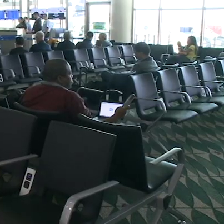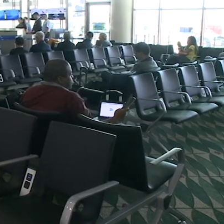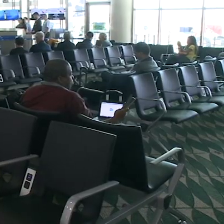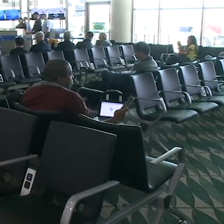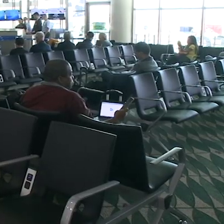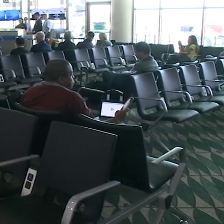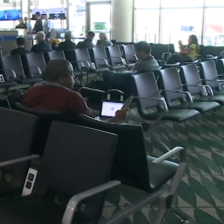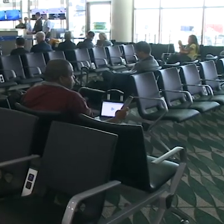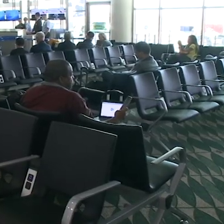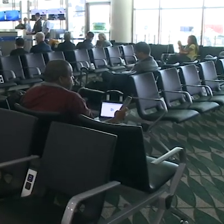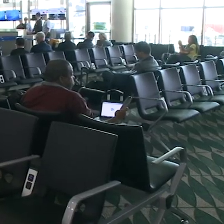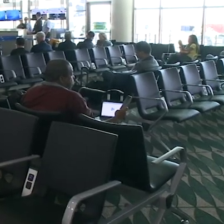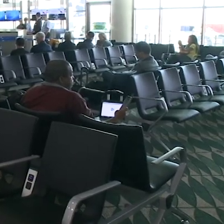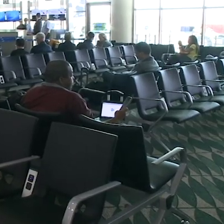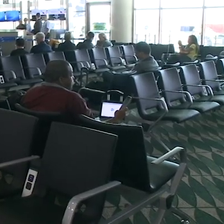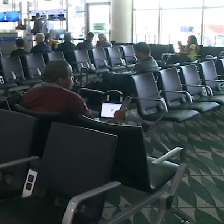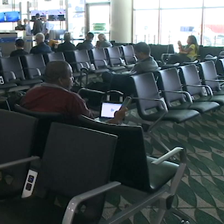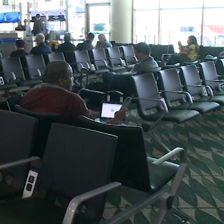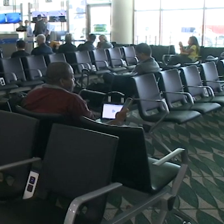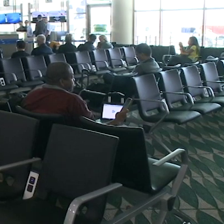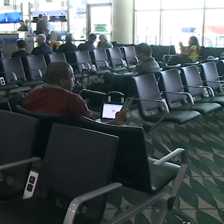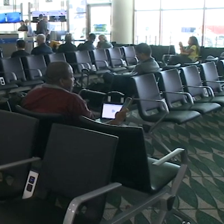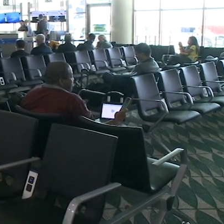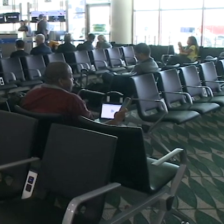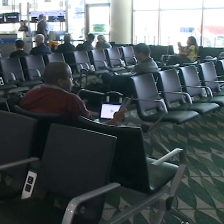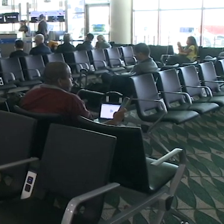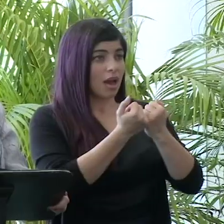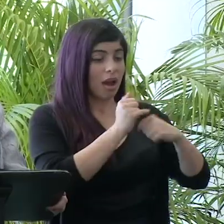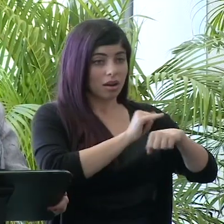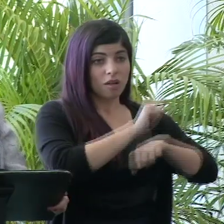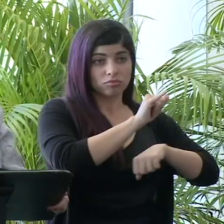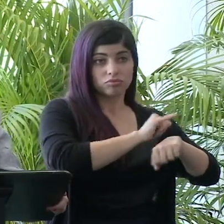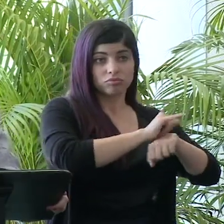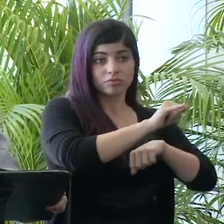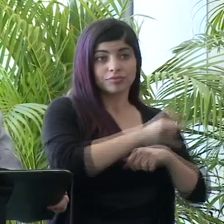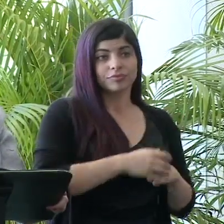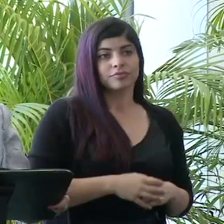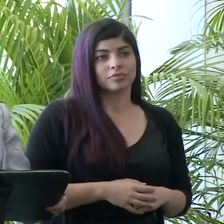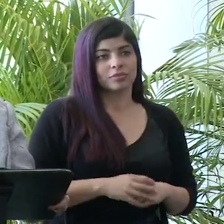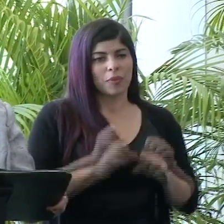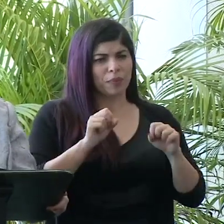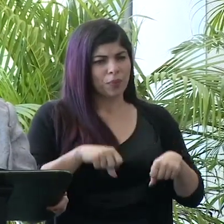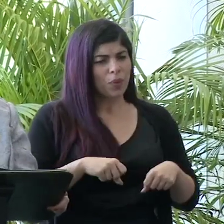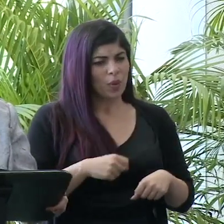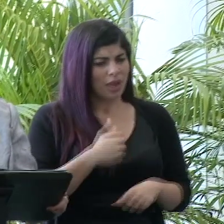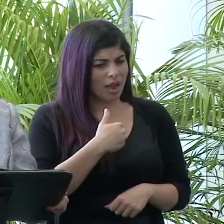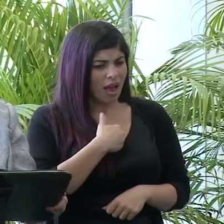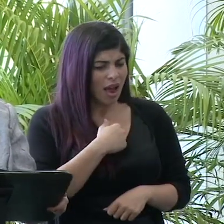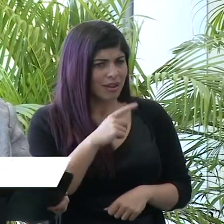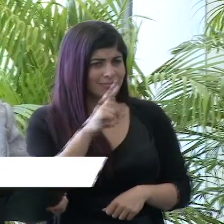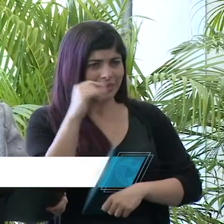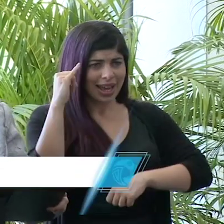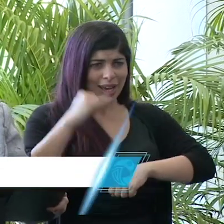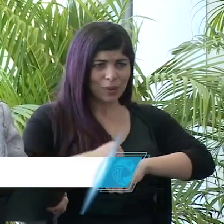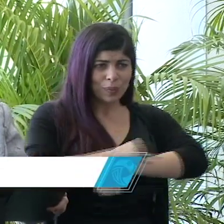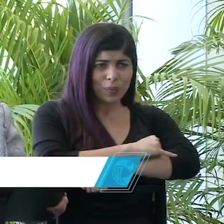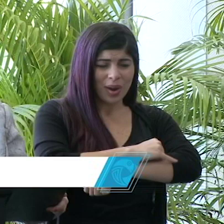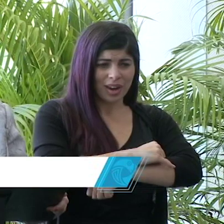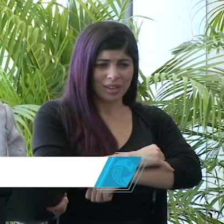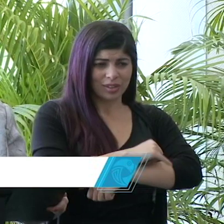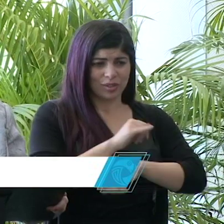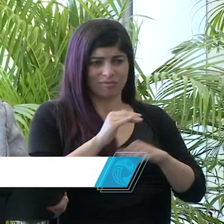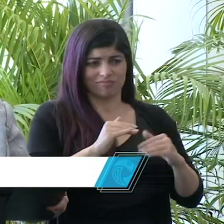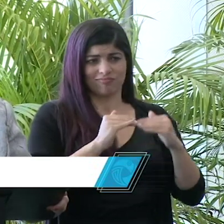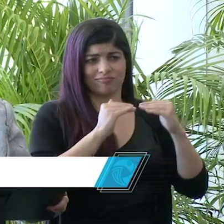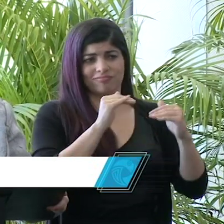de entrada crecieron 5.9 por ciento el poder contar con un aeropuerto de primer